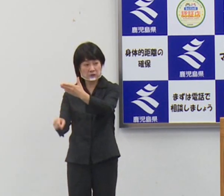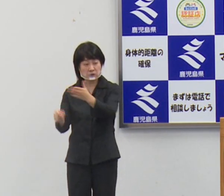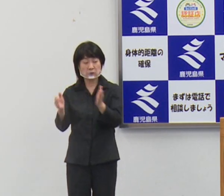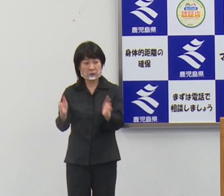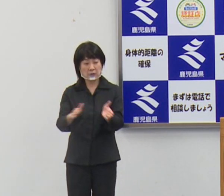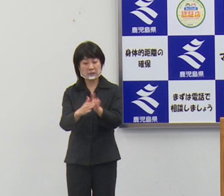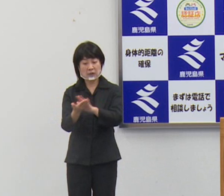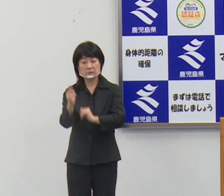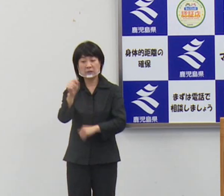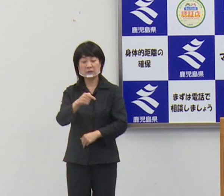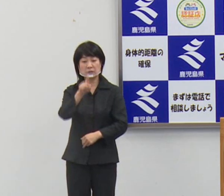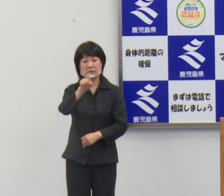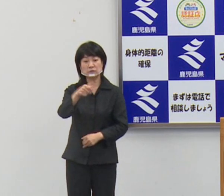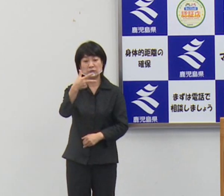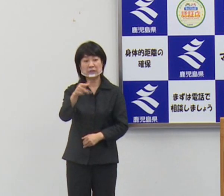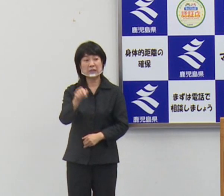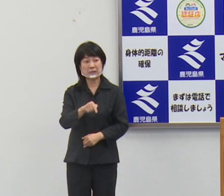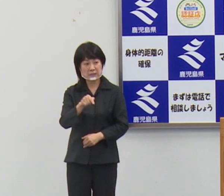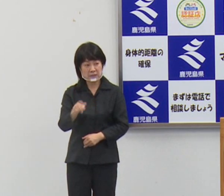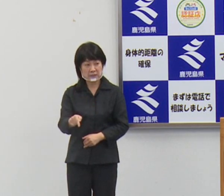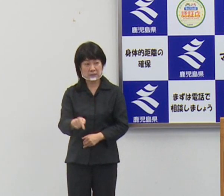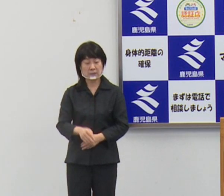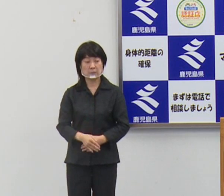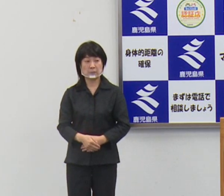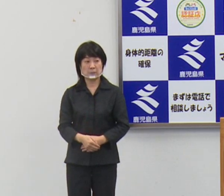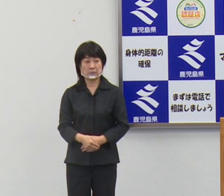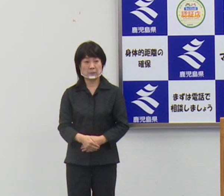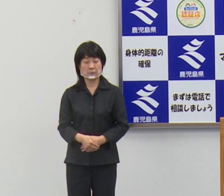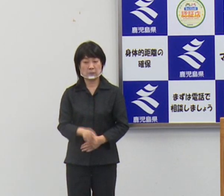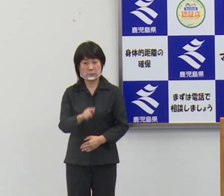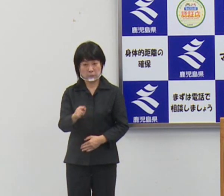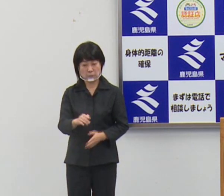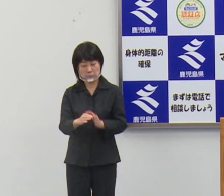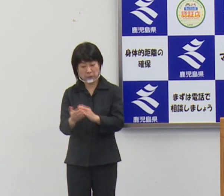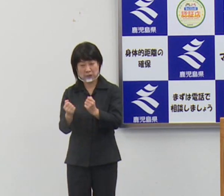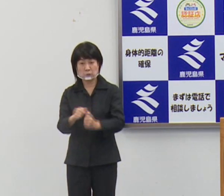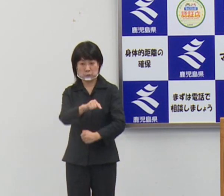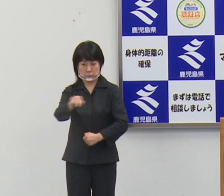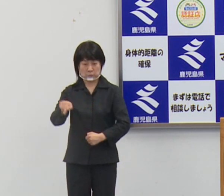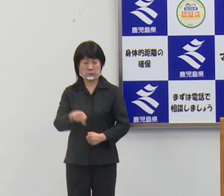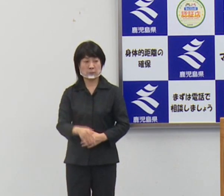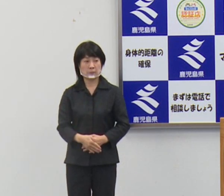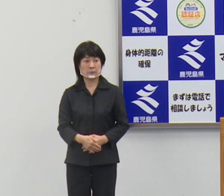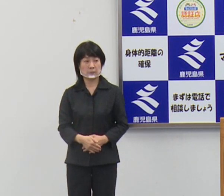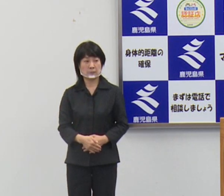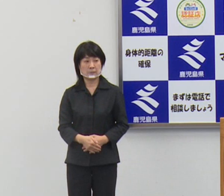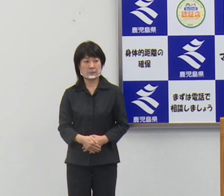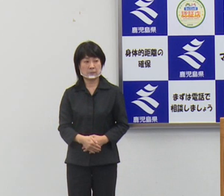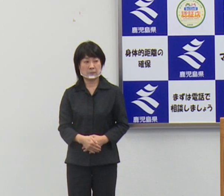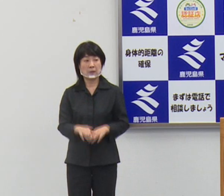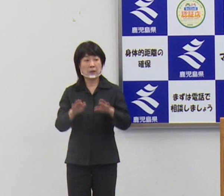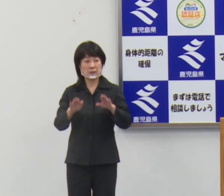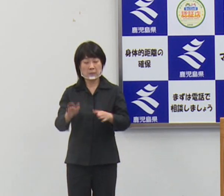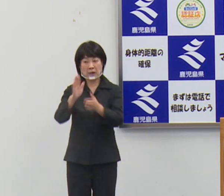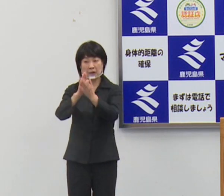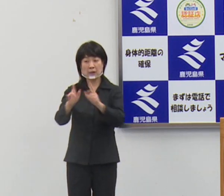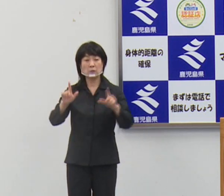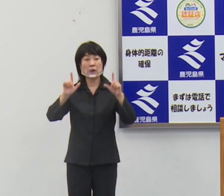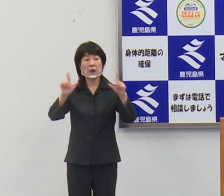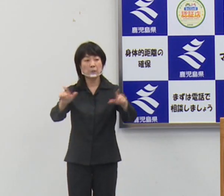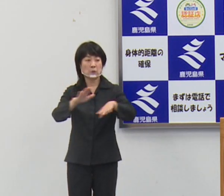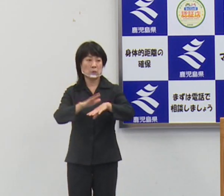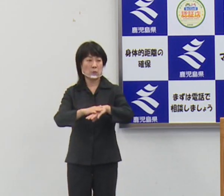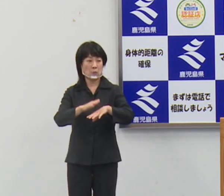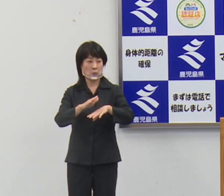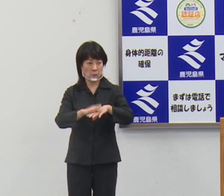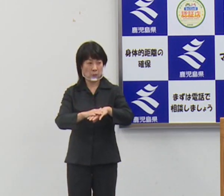方が17人ということで、かなり相次いでおります。で、今の県としての発表の仕方が、